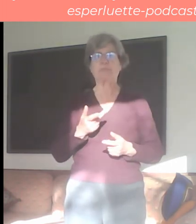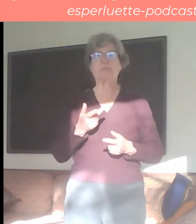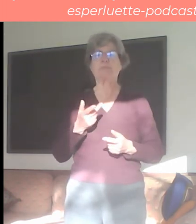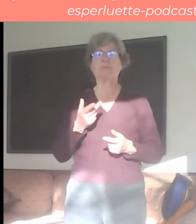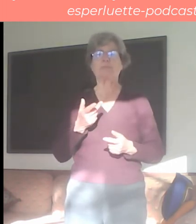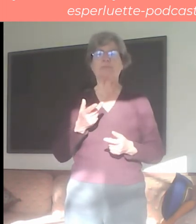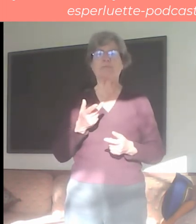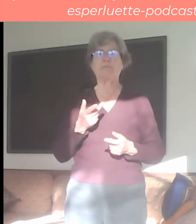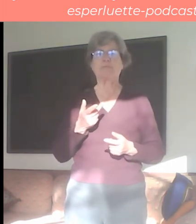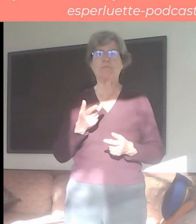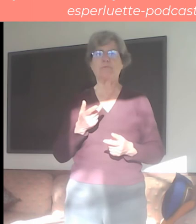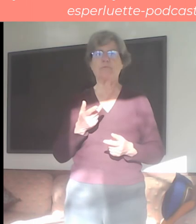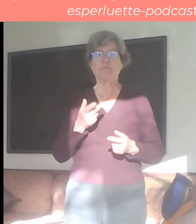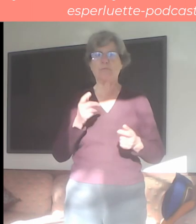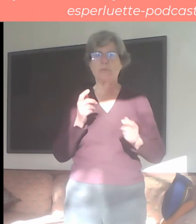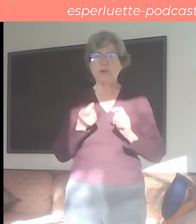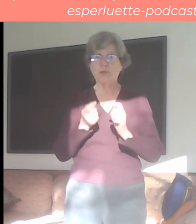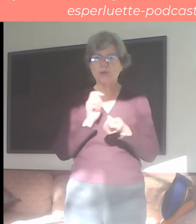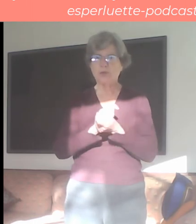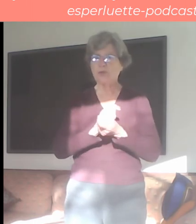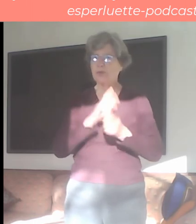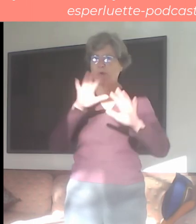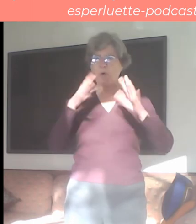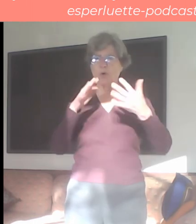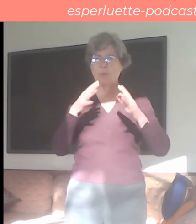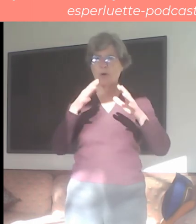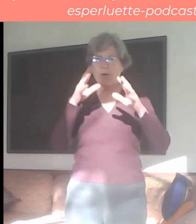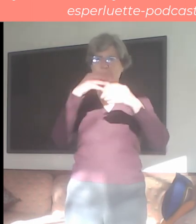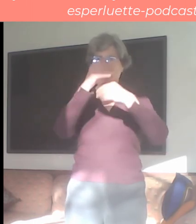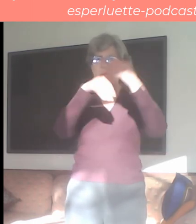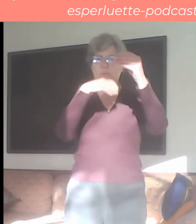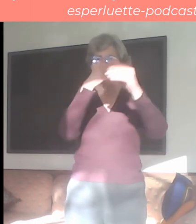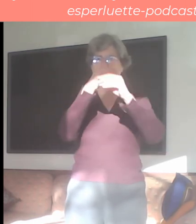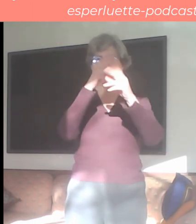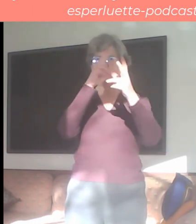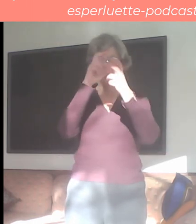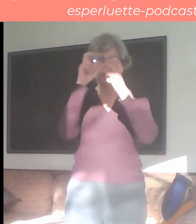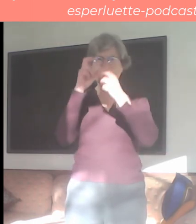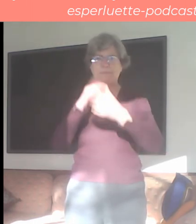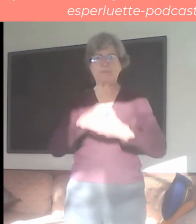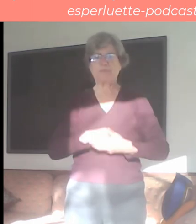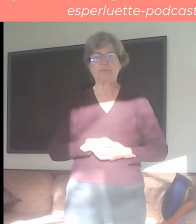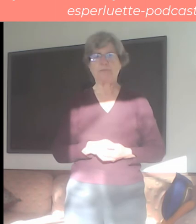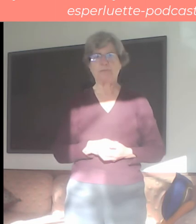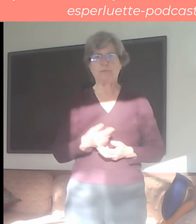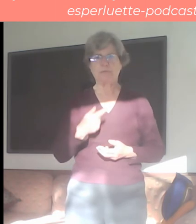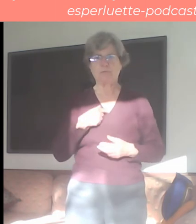à soi-même, il y a une obligation de changer sa tête, de changer sa manière de voir le monde. Je